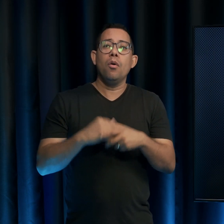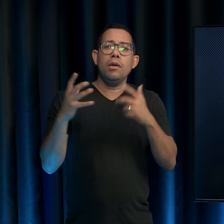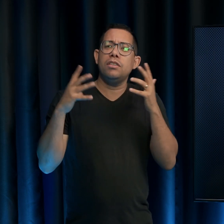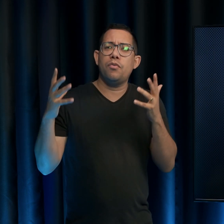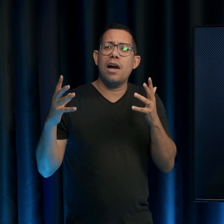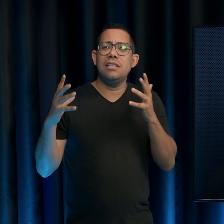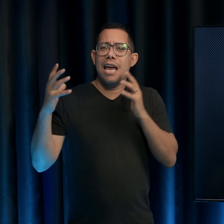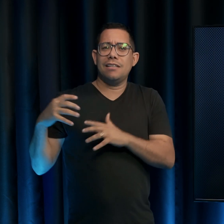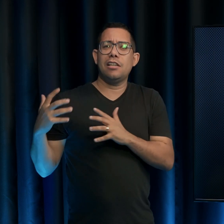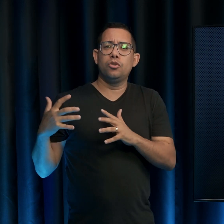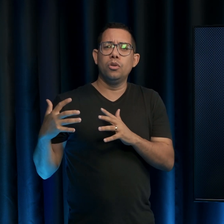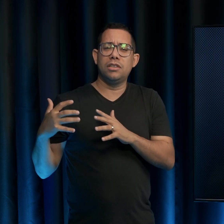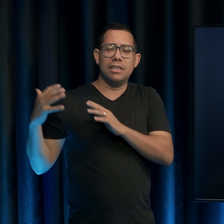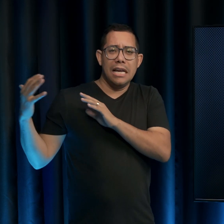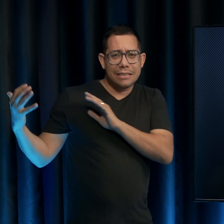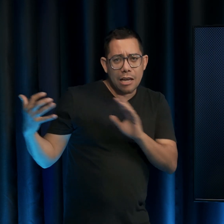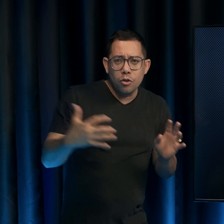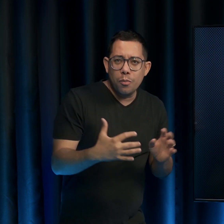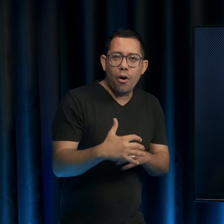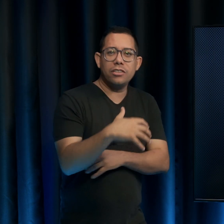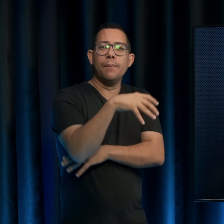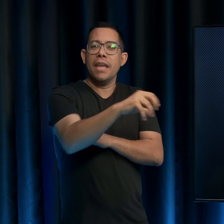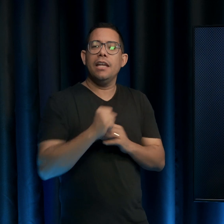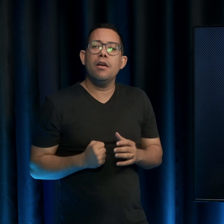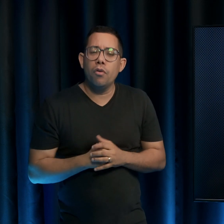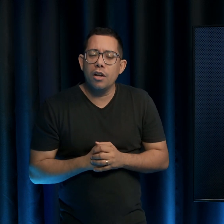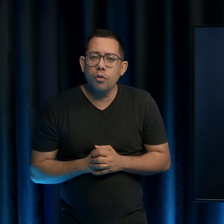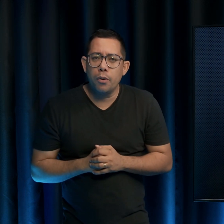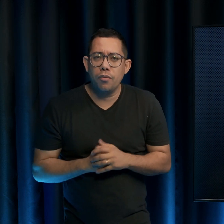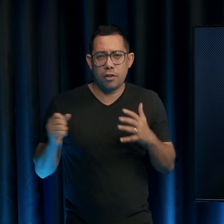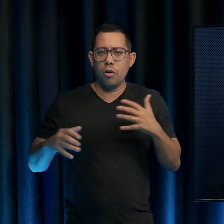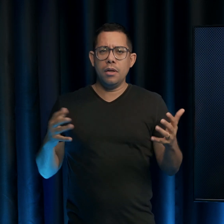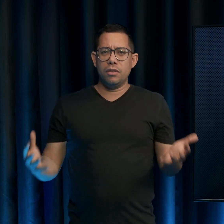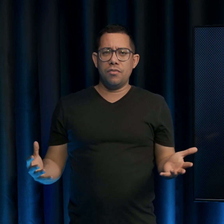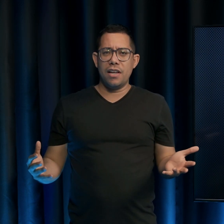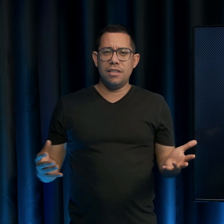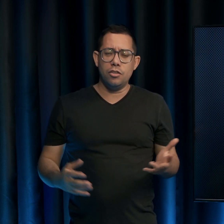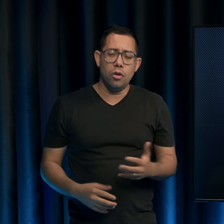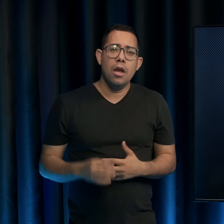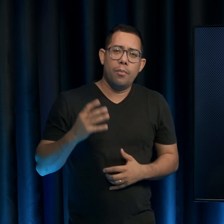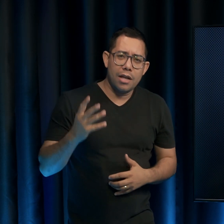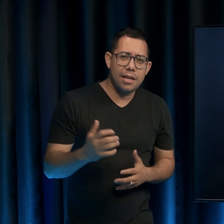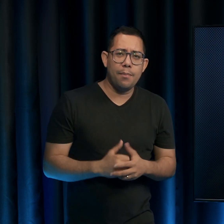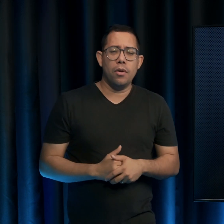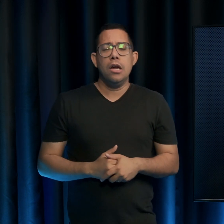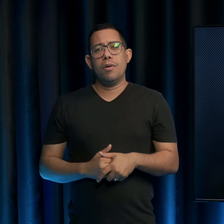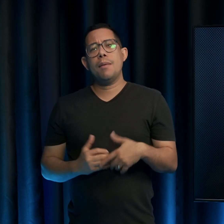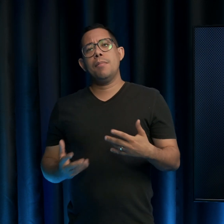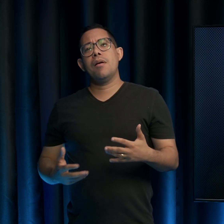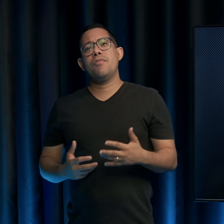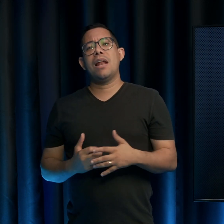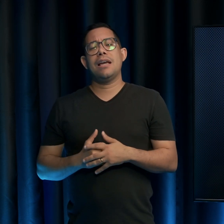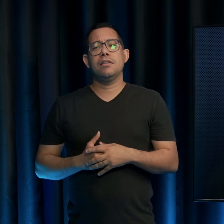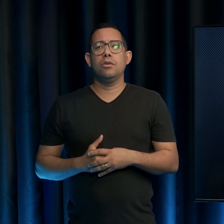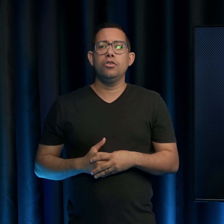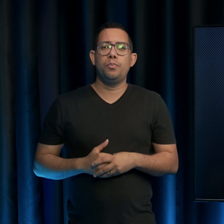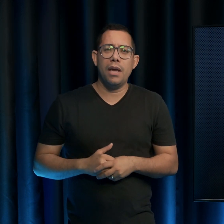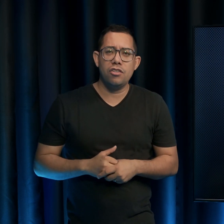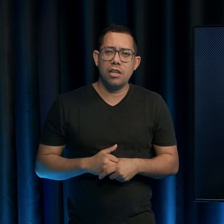você faz essas ursas saindo do bosque e devorando o profeta? Como que você faz isso? Por exemplo, quando a Bíblia vai falar a questão dos peixes, né? Quando